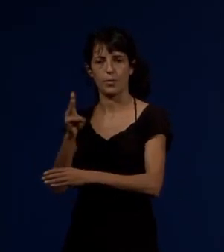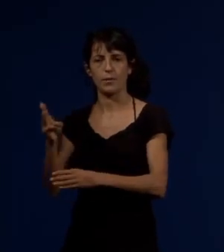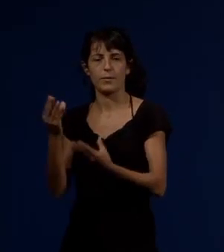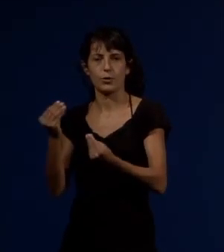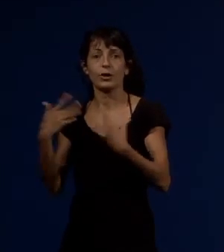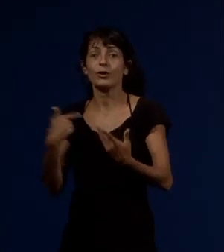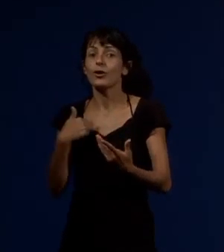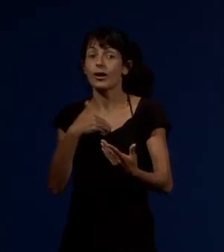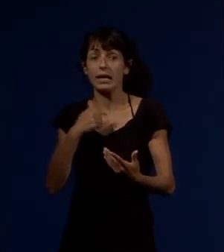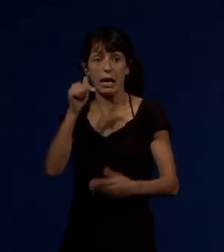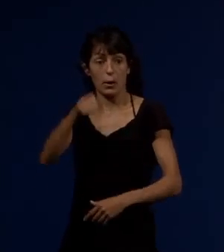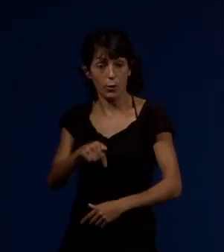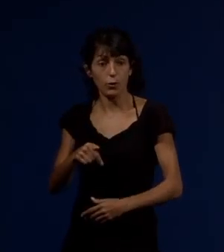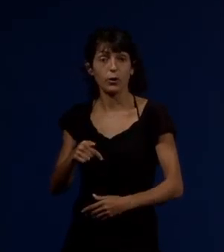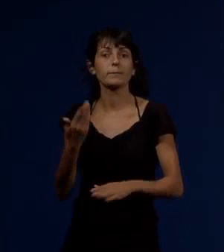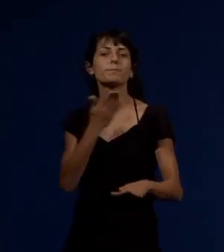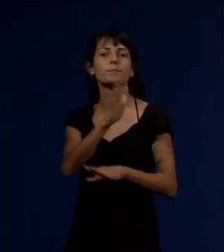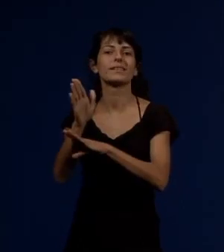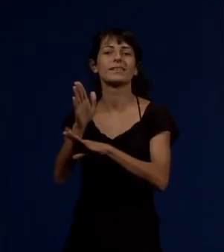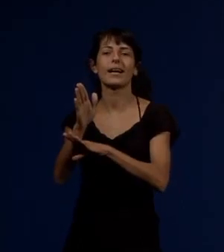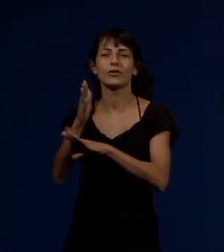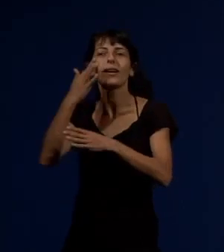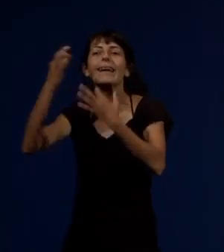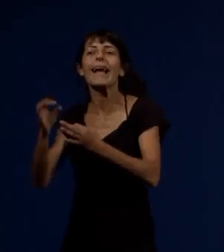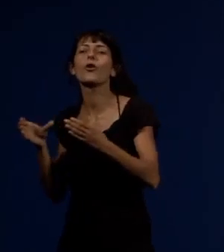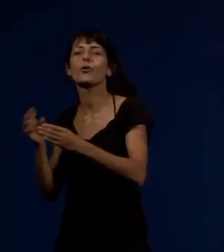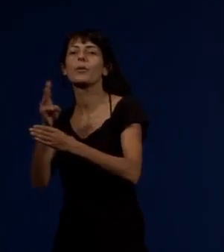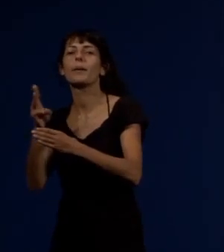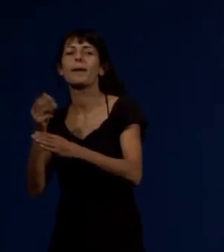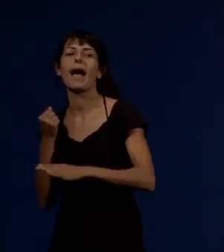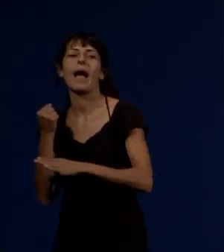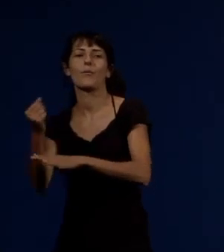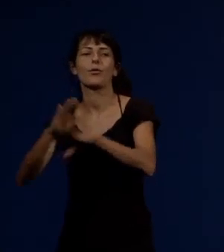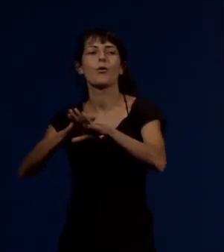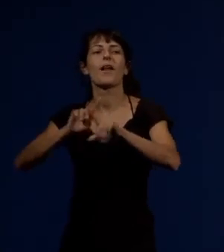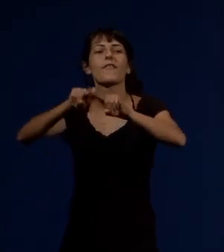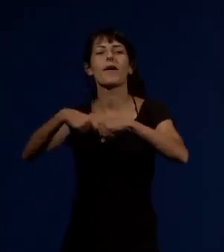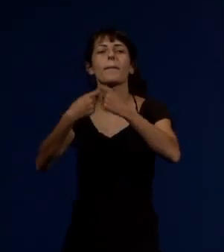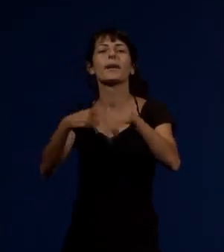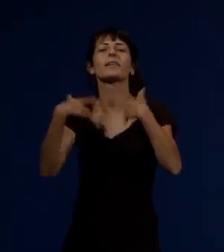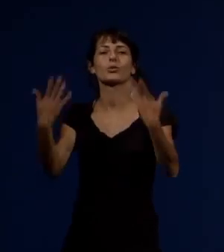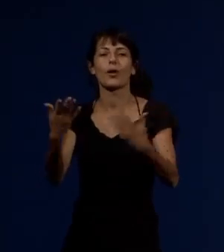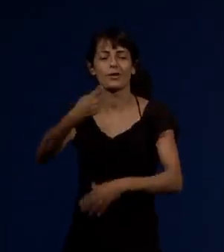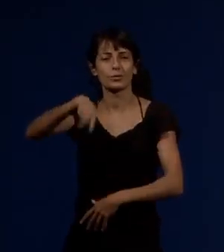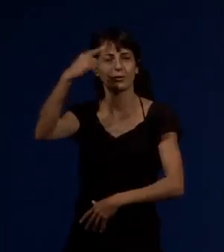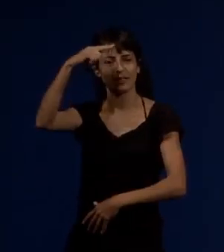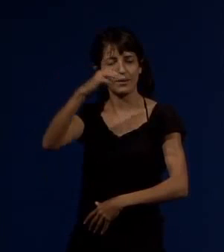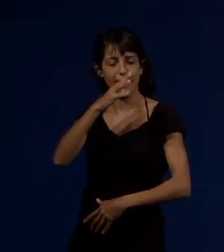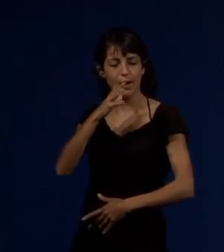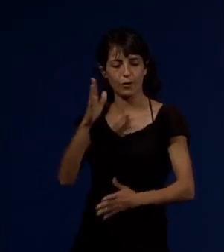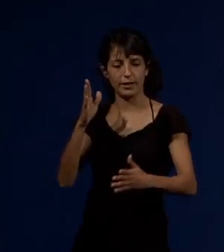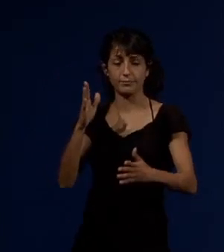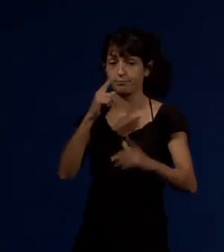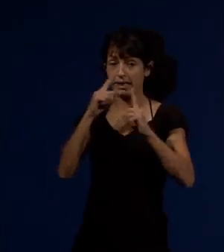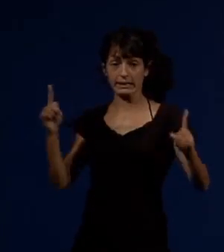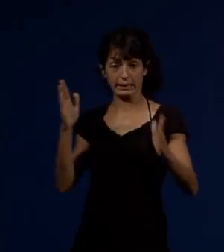cal é gráficamente o apoio á familia que fai o Partido Popular. Sabedes que nos agasallou as mulleres que este ano tiñamos un bebé